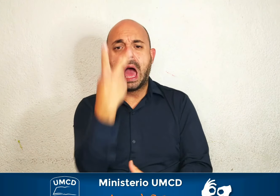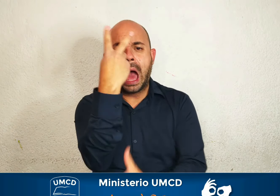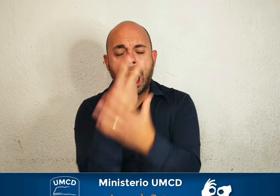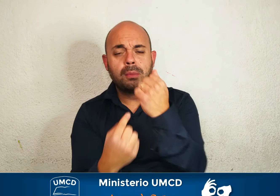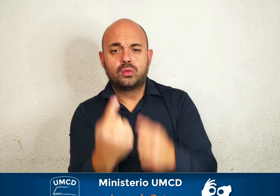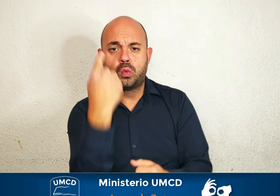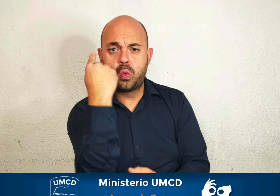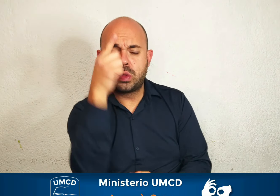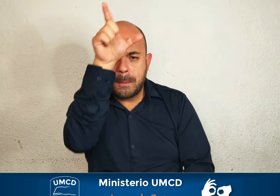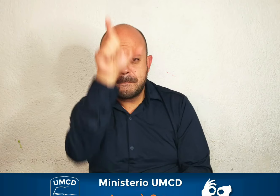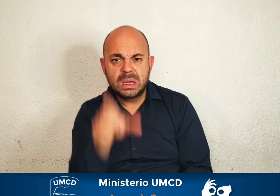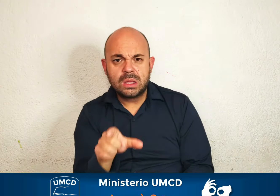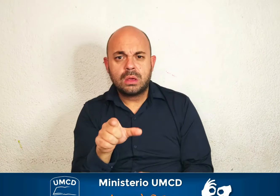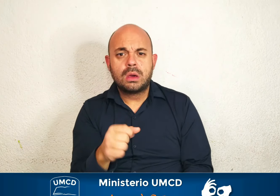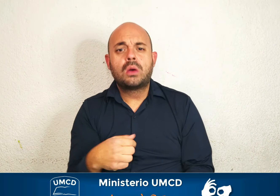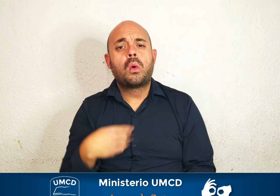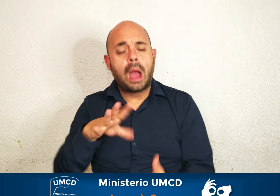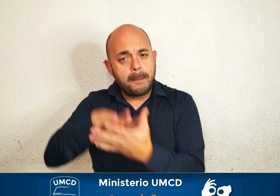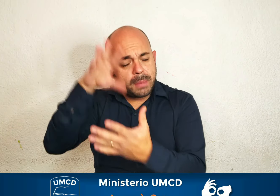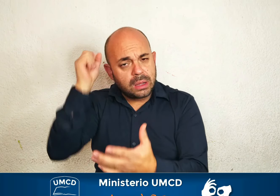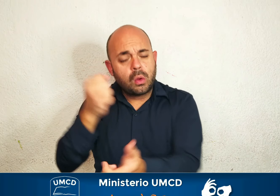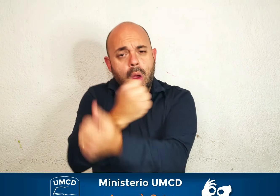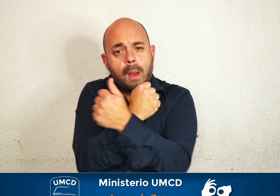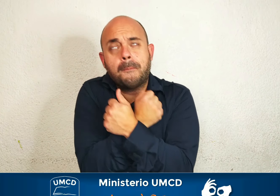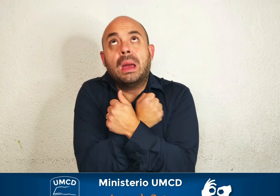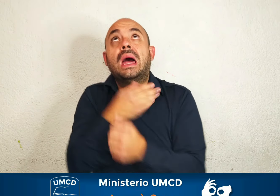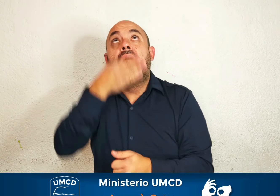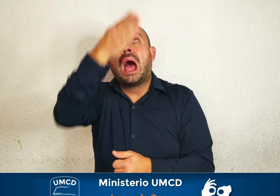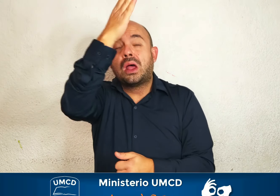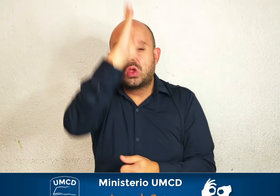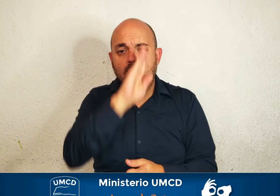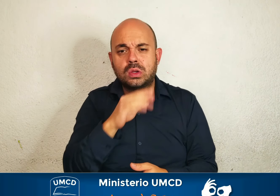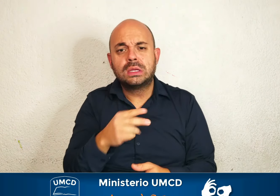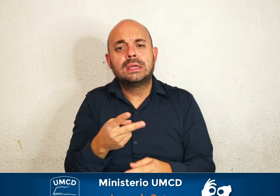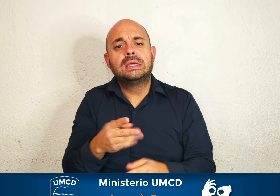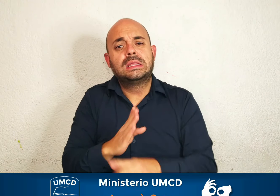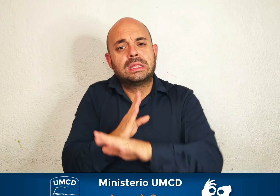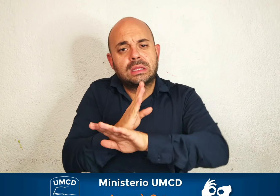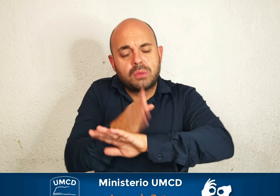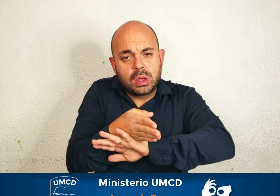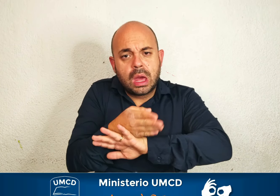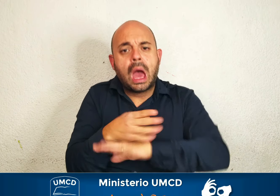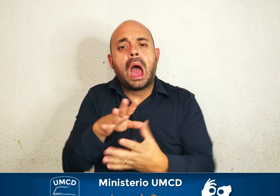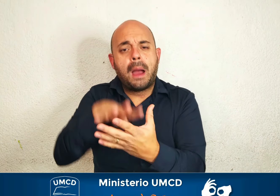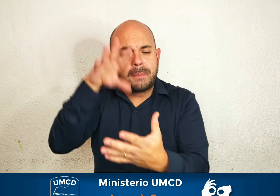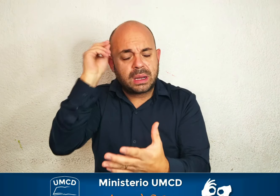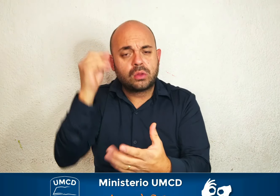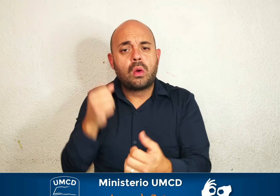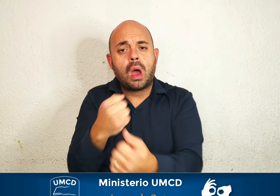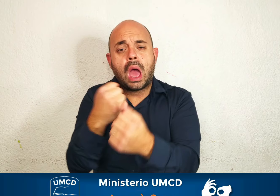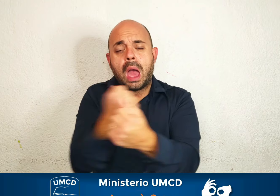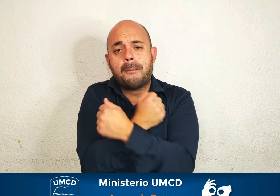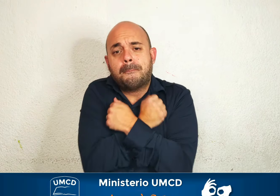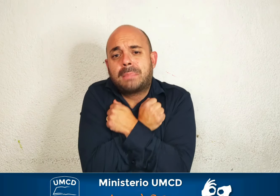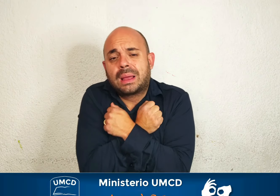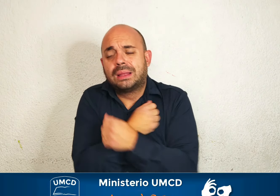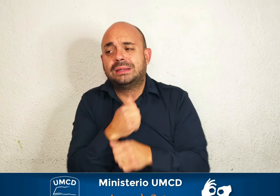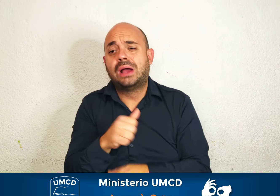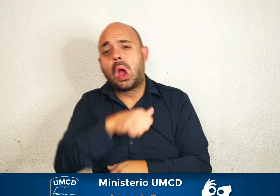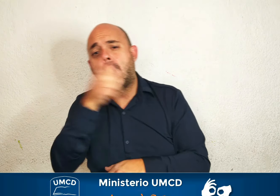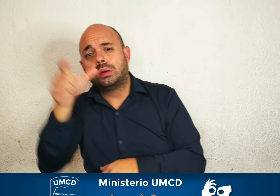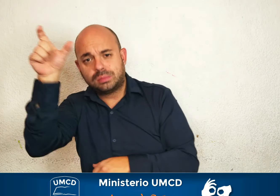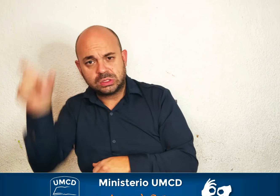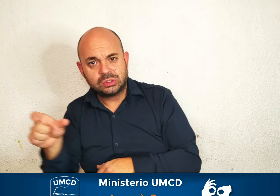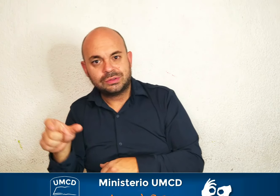la misma palabra, ágape. Yo doy todo por el ser que está al frente mío. Nosotros amamos